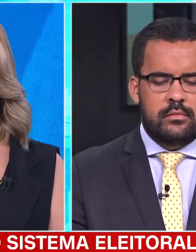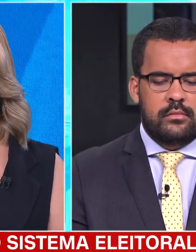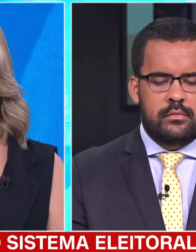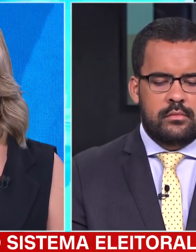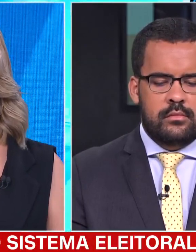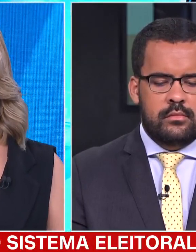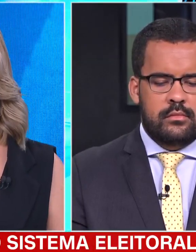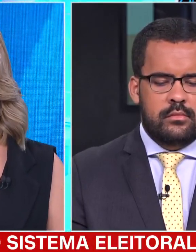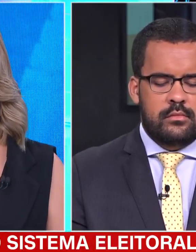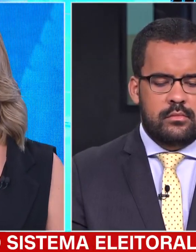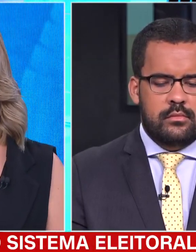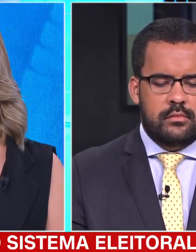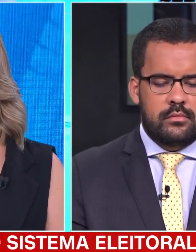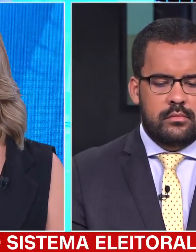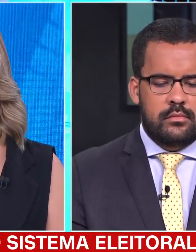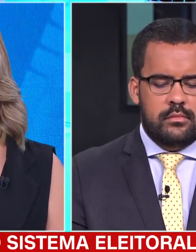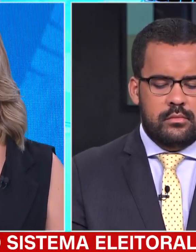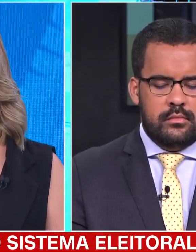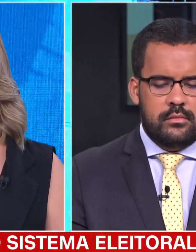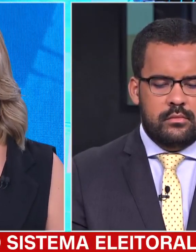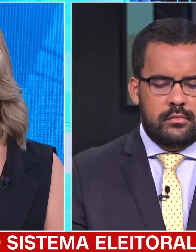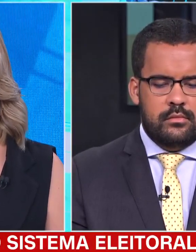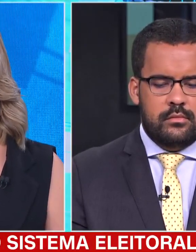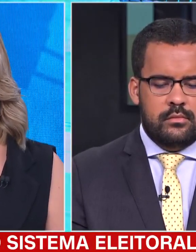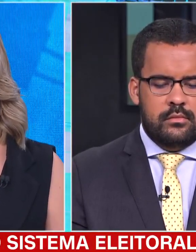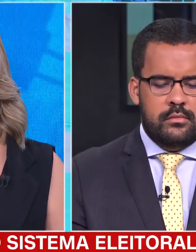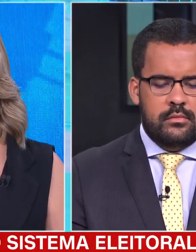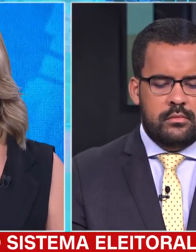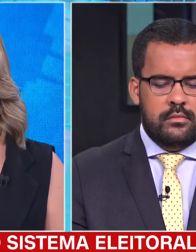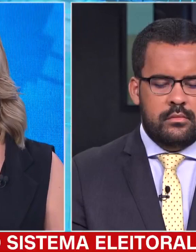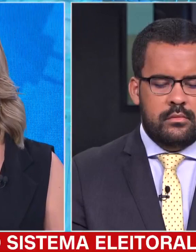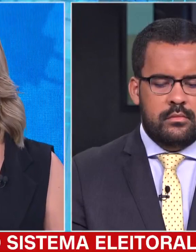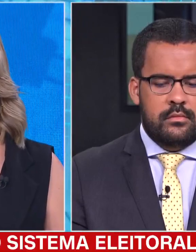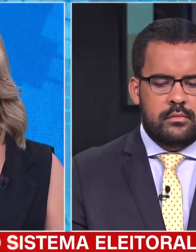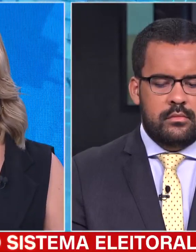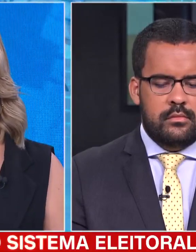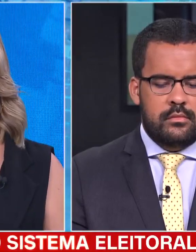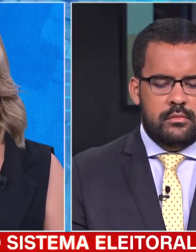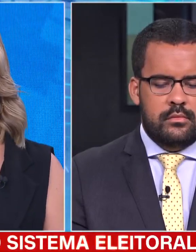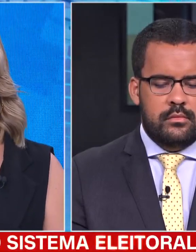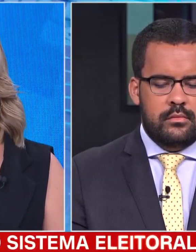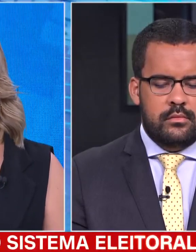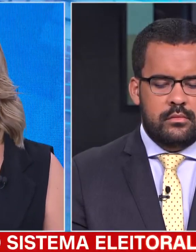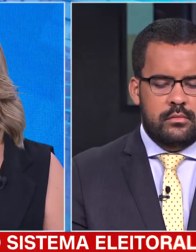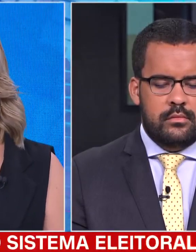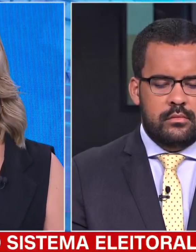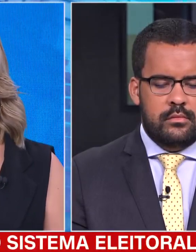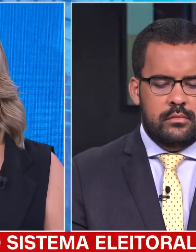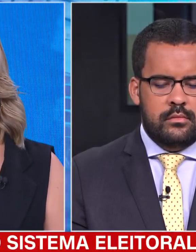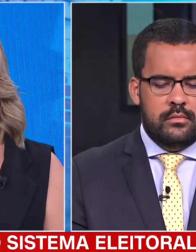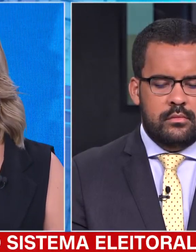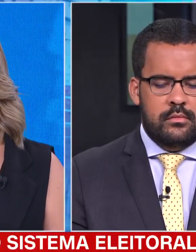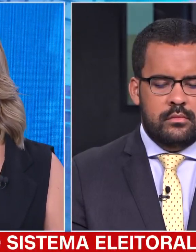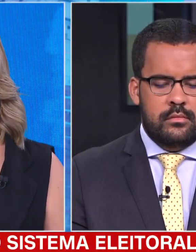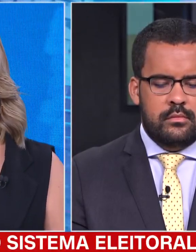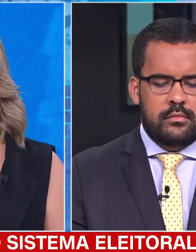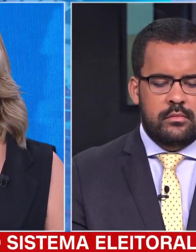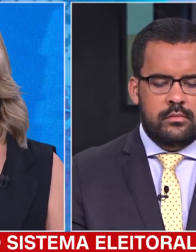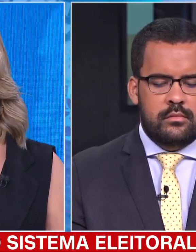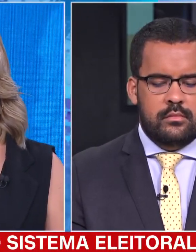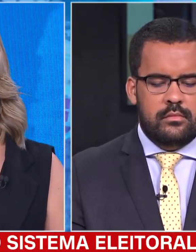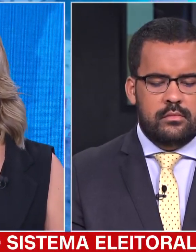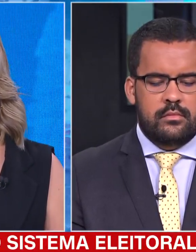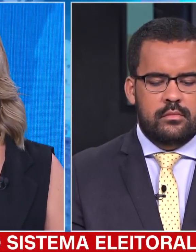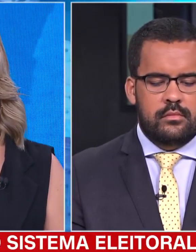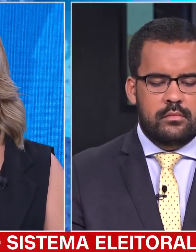claro Olha a gente desde 2020 a justiça eleitoral tem se dedicado E aí explicar que não houve nenhum tipo de dano